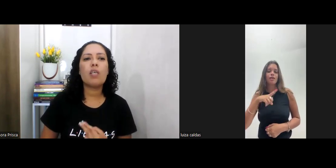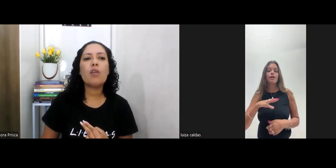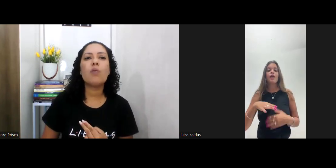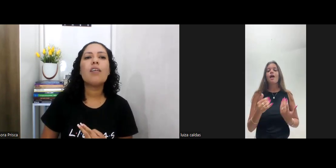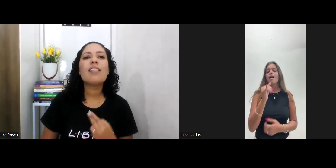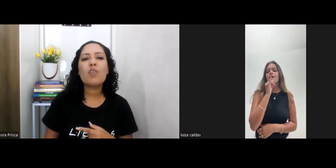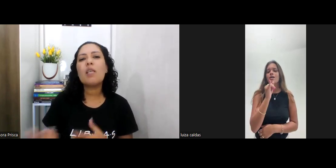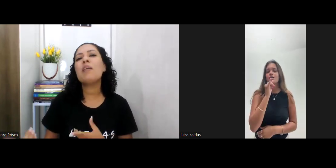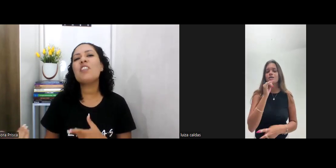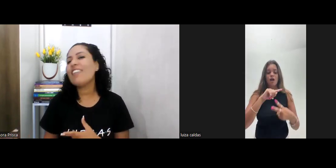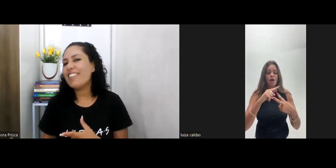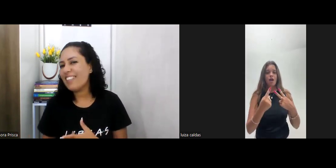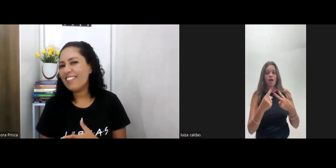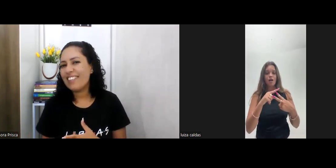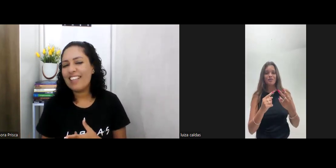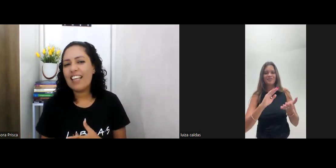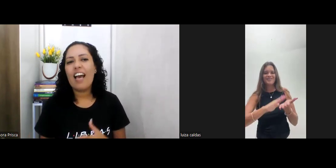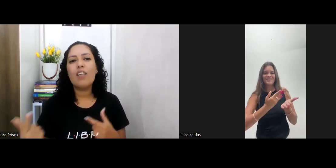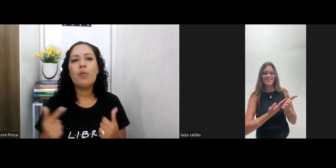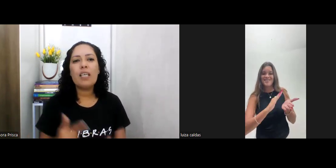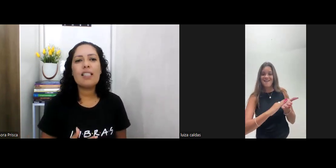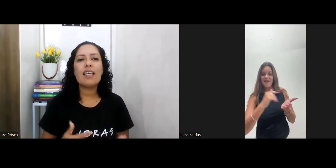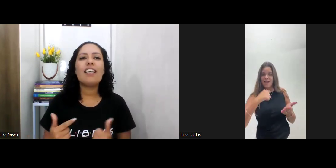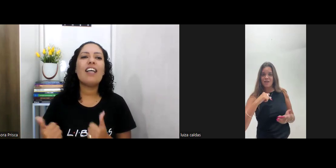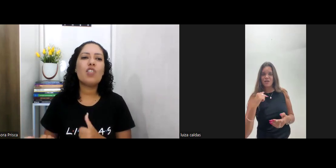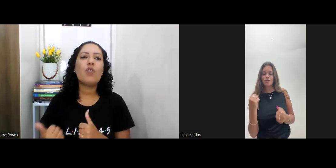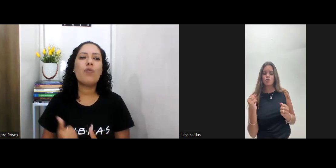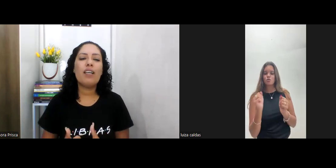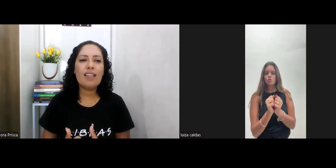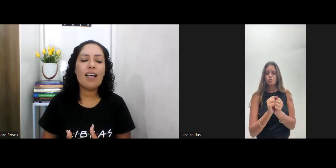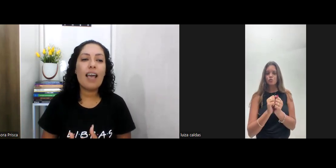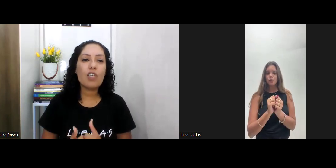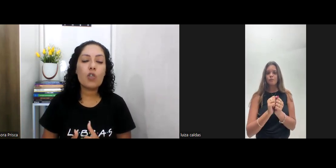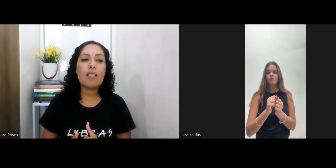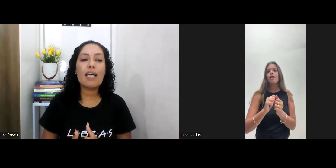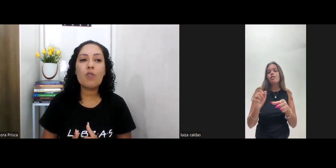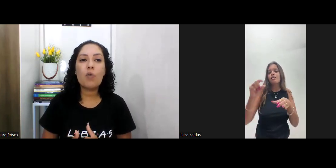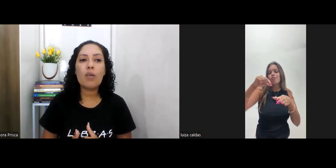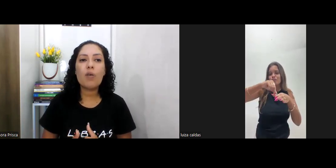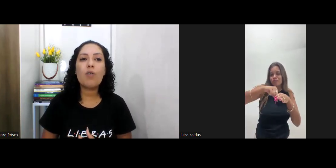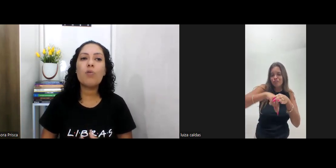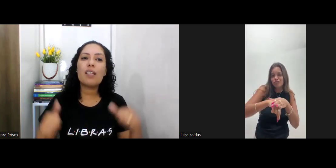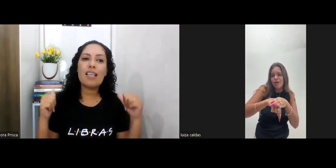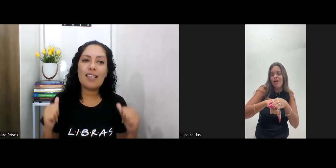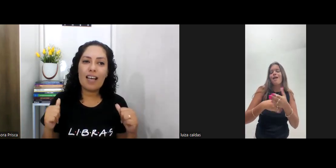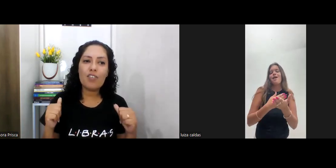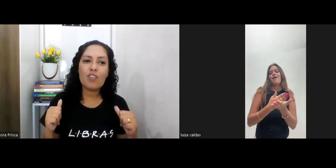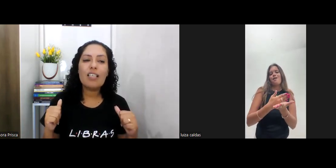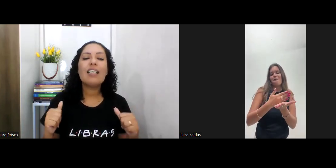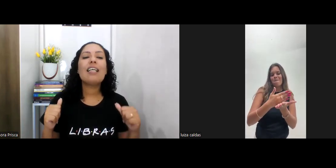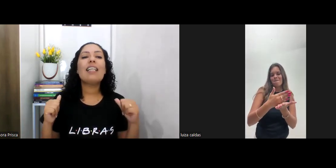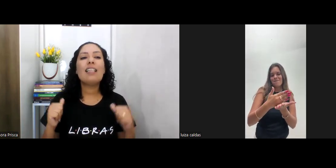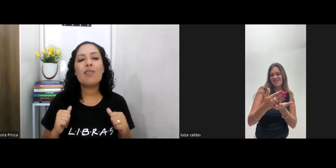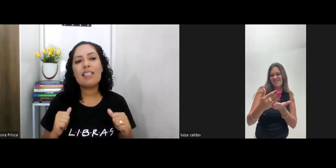hoje comigo são sementinhas. A Luísa e a Giovana, elas começaram comigo há alguns anos